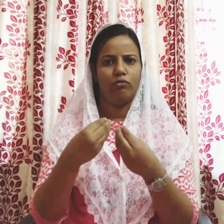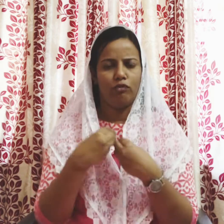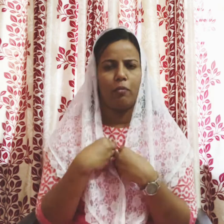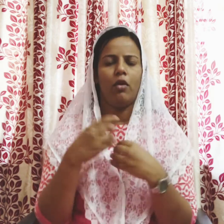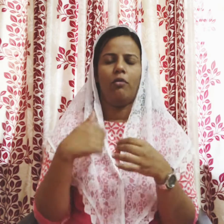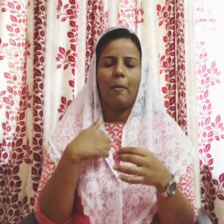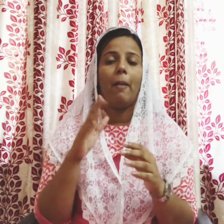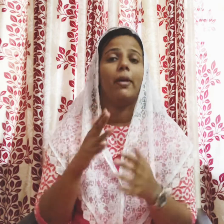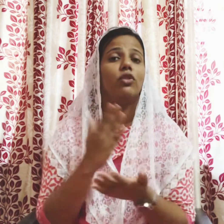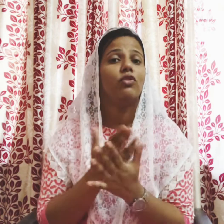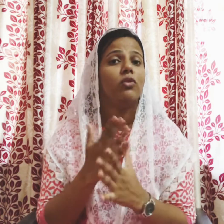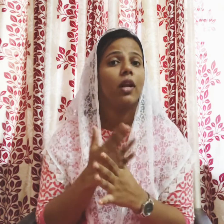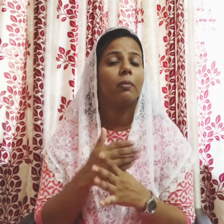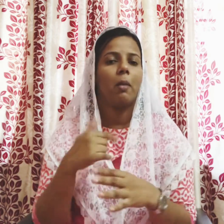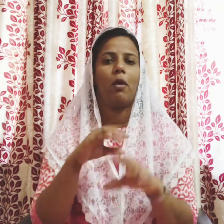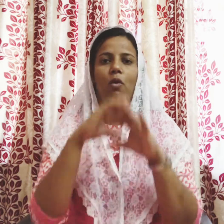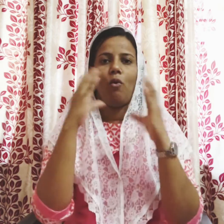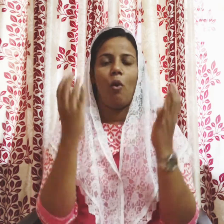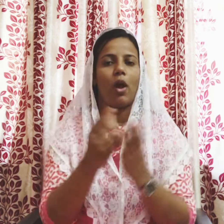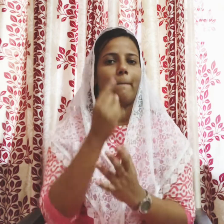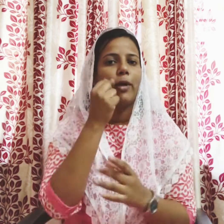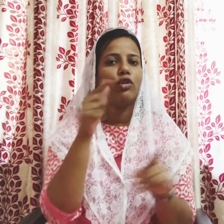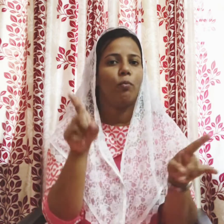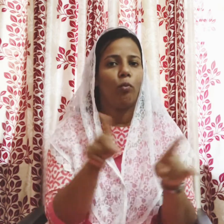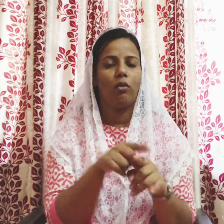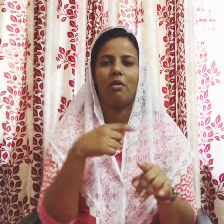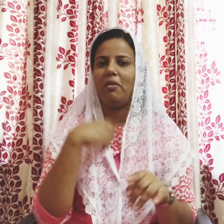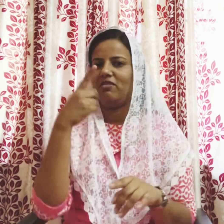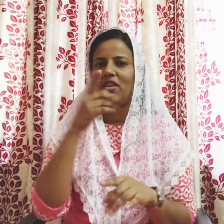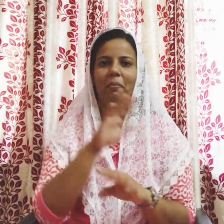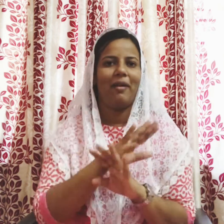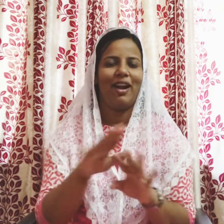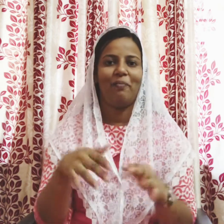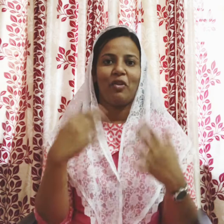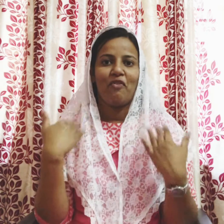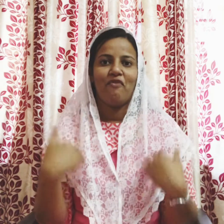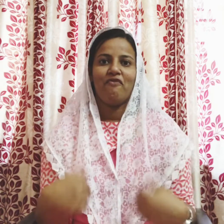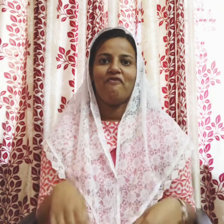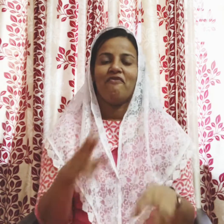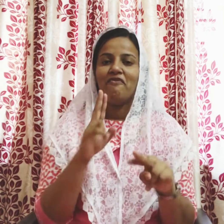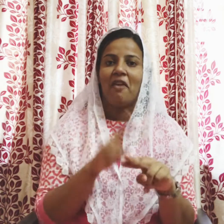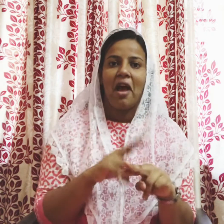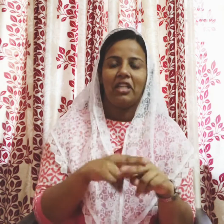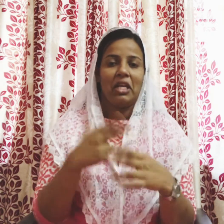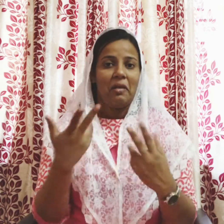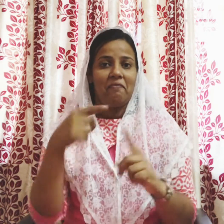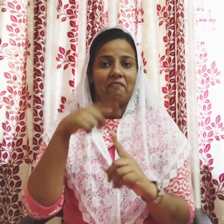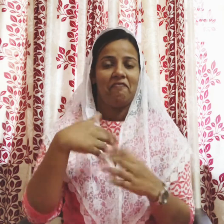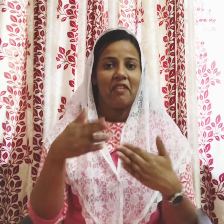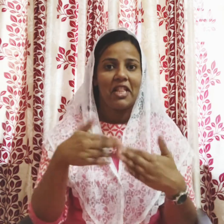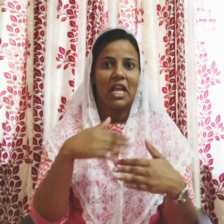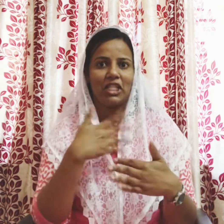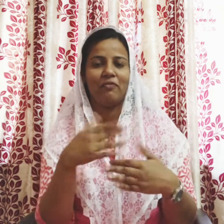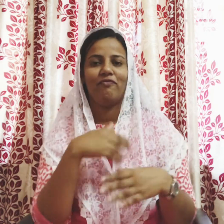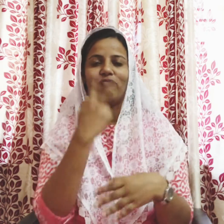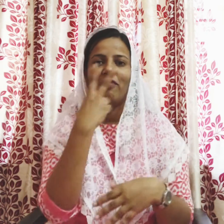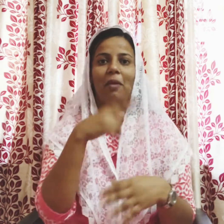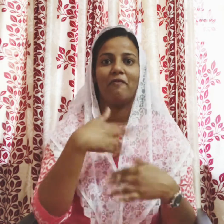ഒരിക്കലും ലോക മനുഷ്യർ ജീവിക്കുന്നത് പോലെ ജീവിപ്പാൻ പാടില്ല. ലോക മനുഷ്യർക്ക് വസ്ത്രത്തിന് അതിൻ്റെതായ ട്രെൻഡുകളുണ്ട്. ഓരോ ടൈമിലും